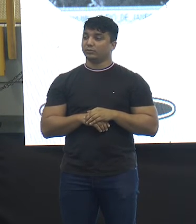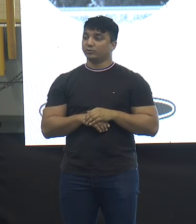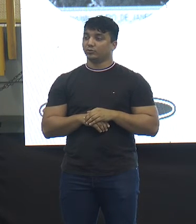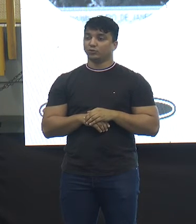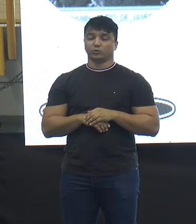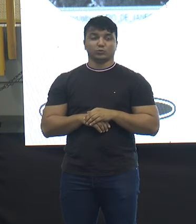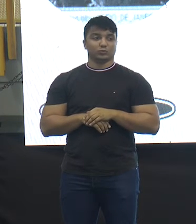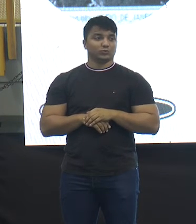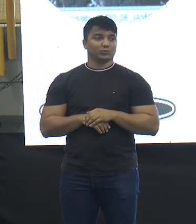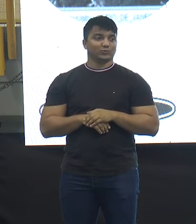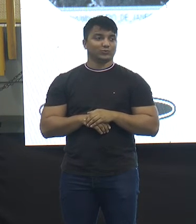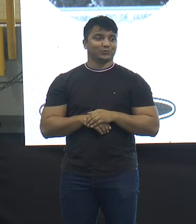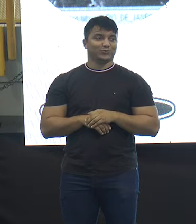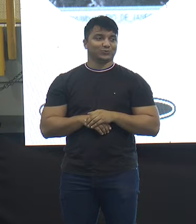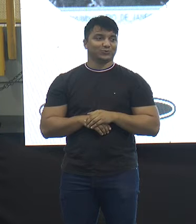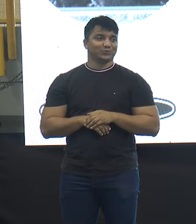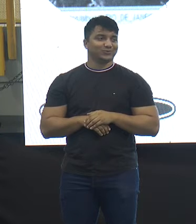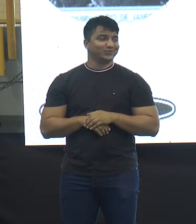Silêncio.